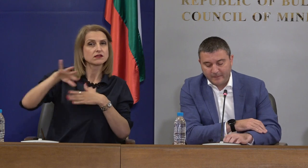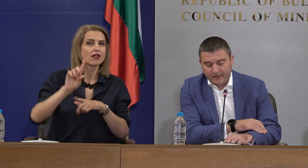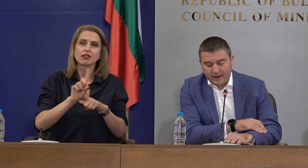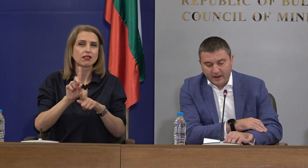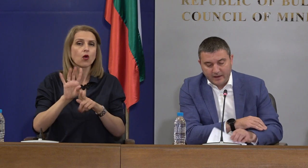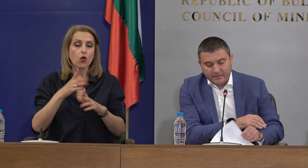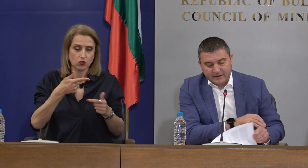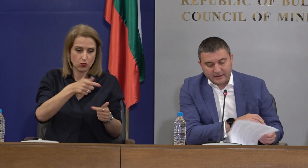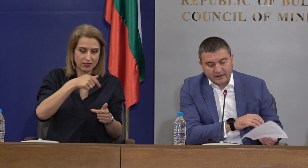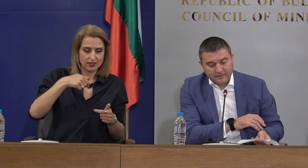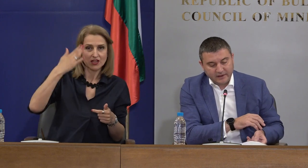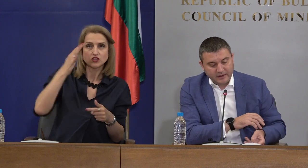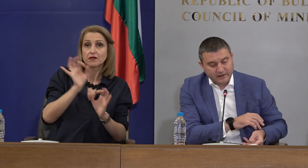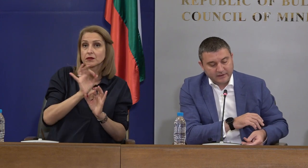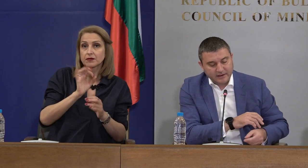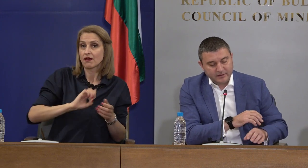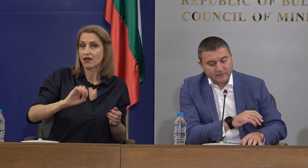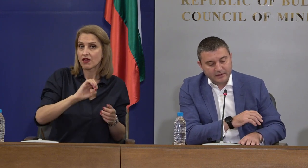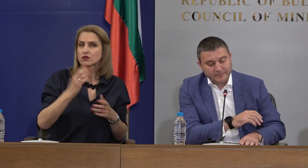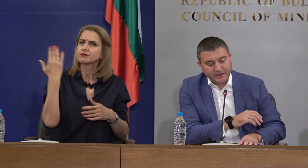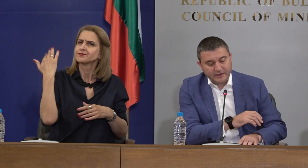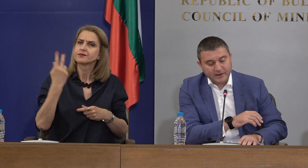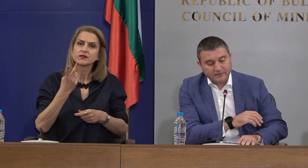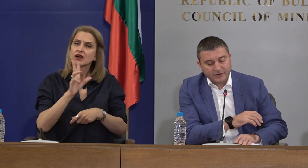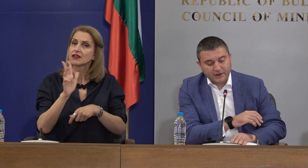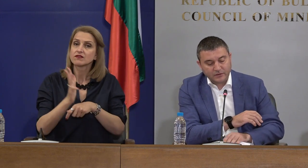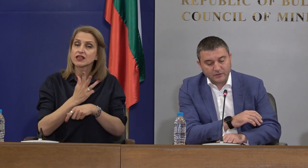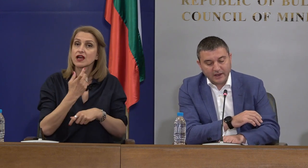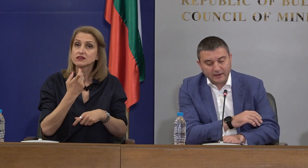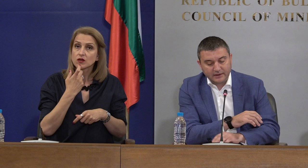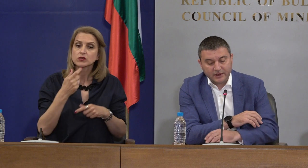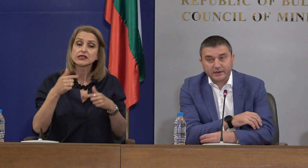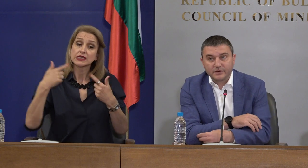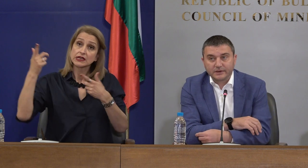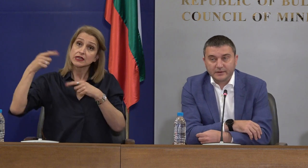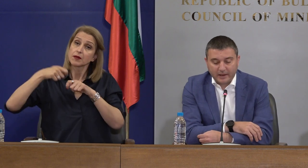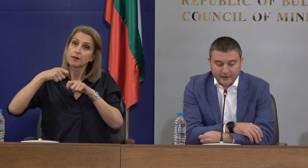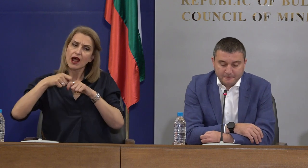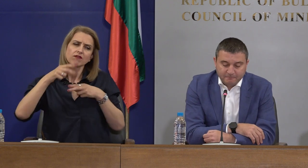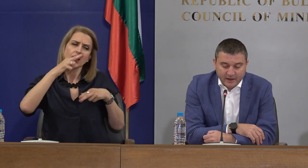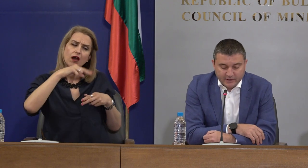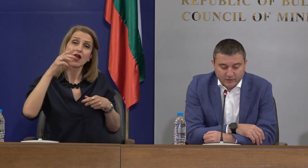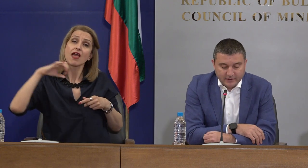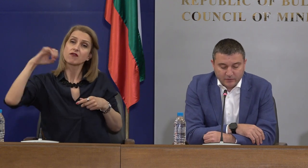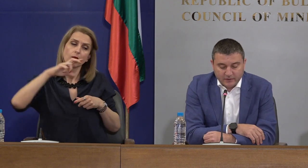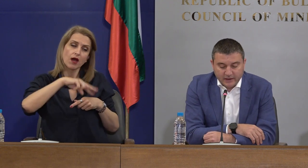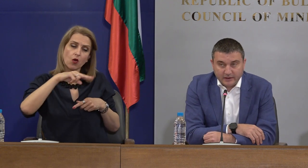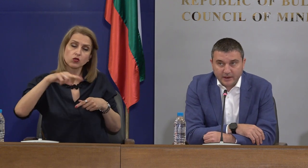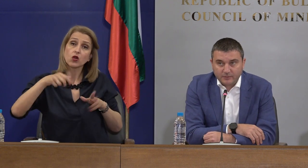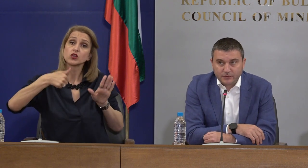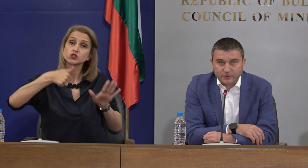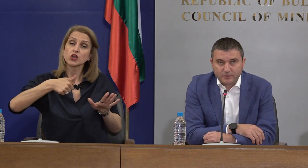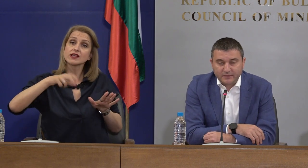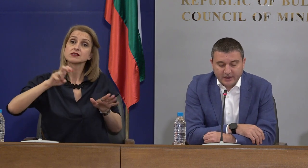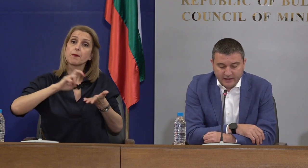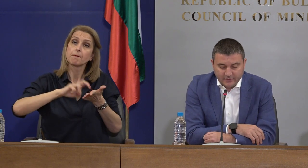евро. През 2019 година ЕЦБ извърши цялостна оценка на 6 български банки. Резултатите от оценките